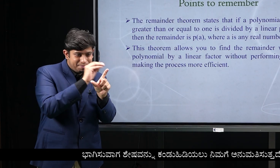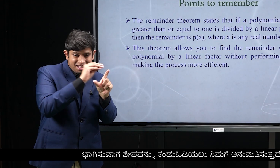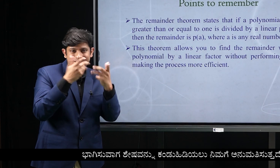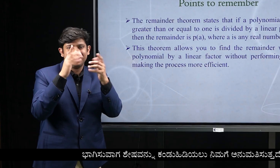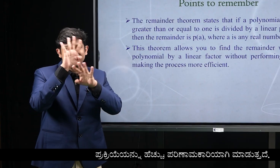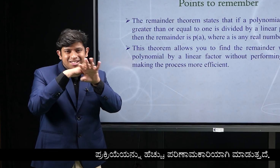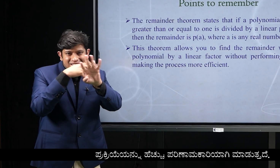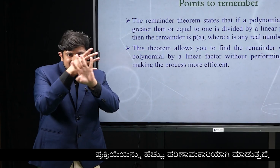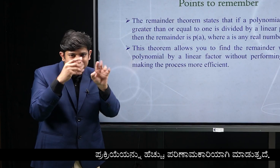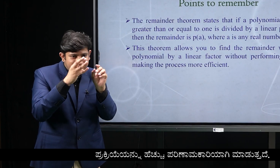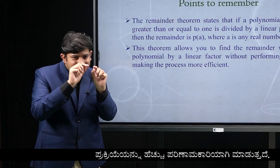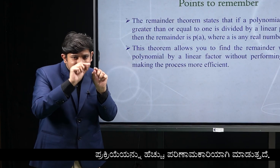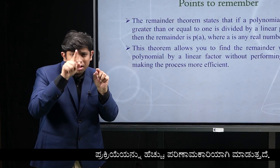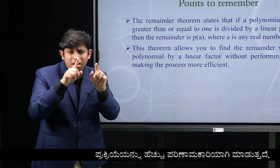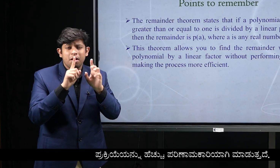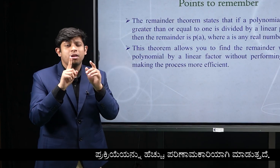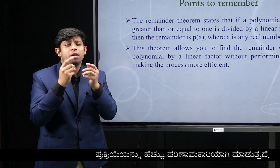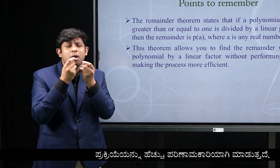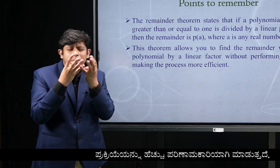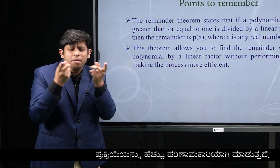ಅನುಮತಿಸುತ್ತದೆ. ಪ್ರಕ್ರಿಯೆಯನ್ನ ಹೆಚ್ಚು ಪರಿಣಾಮಕಾರಿಯಾಗಿ ಮಾಡುತ್ತೆ.